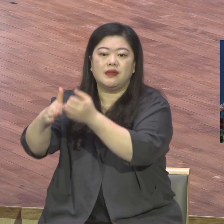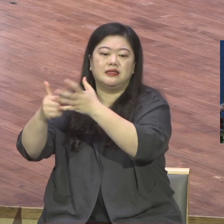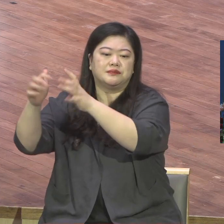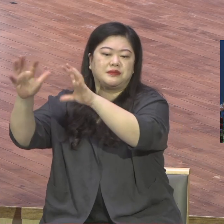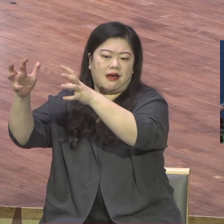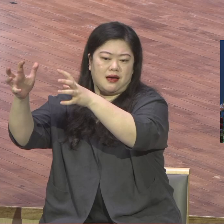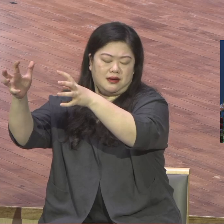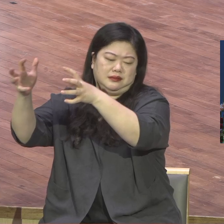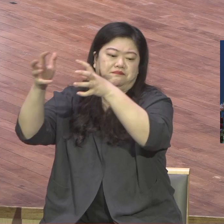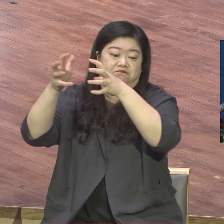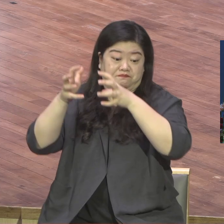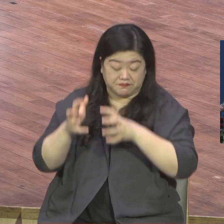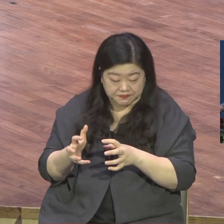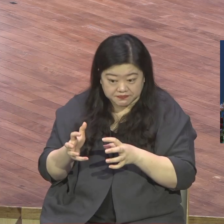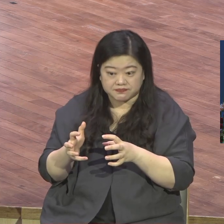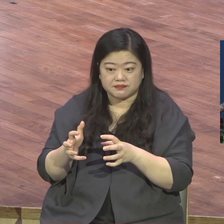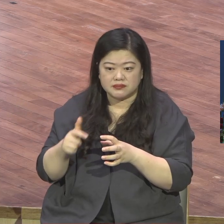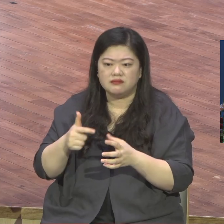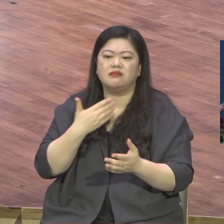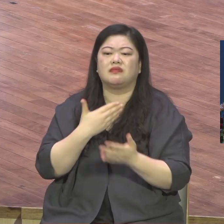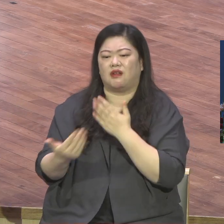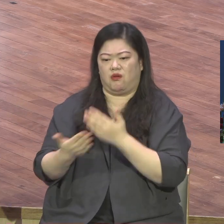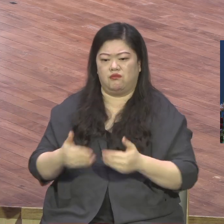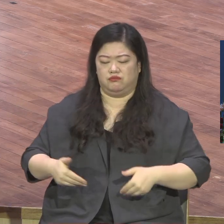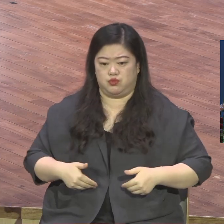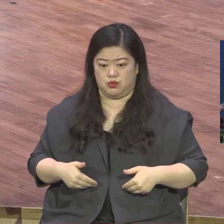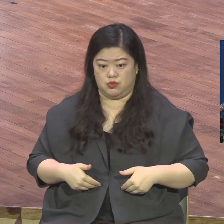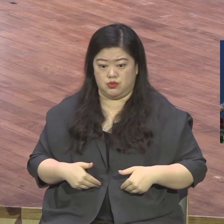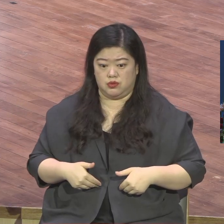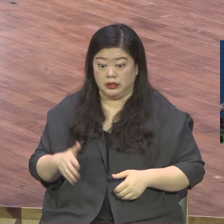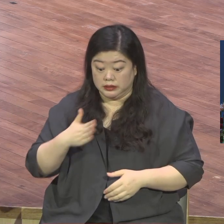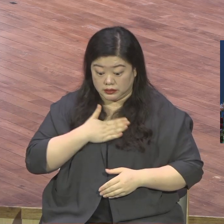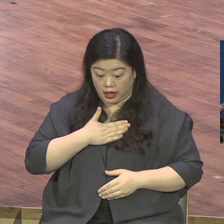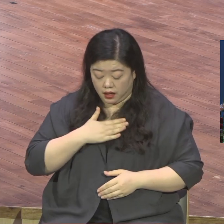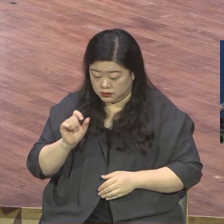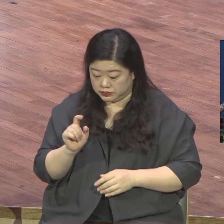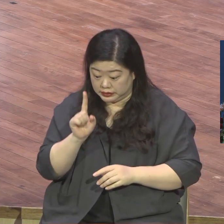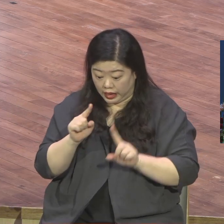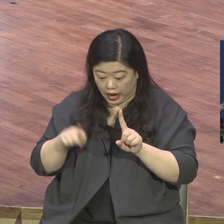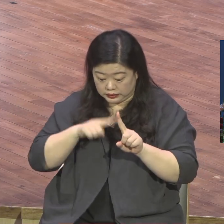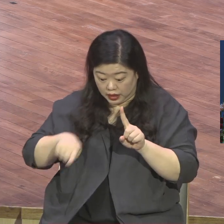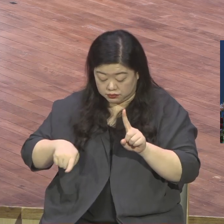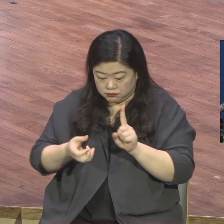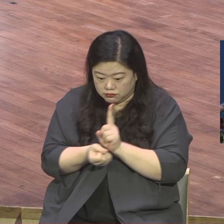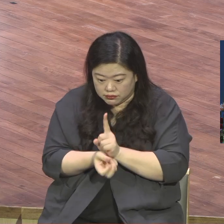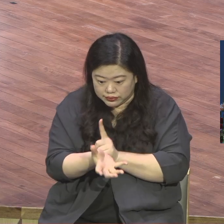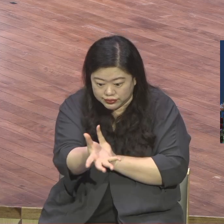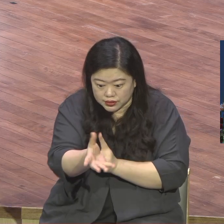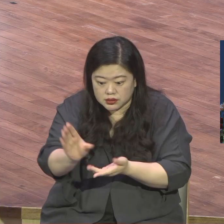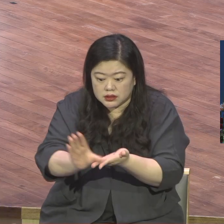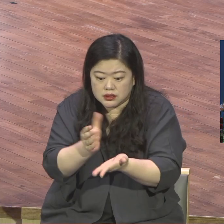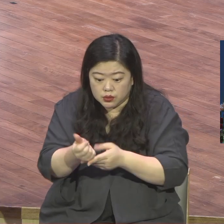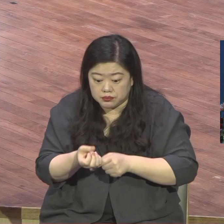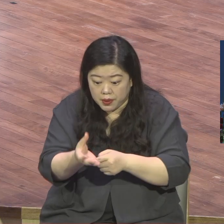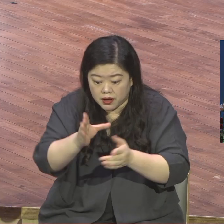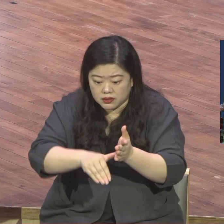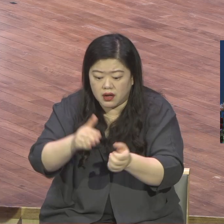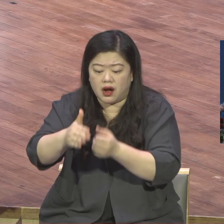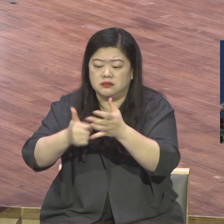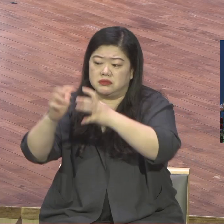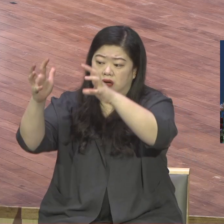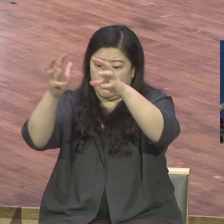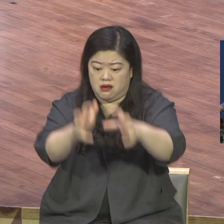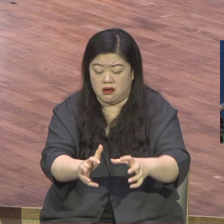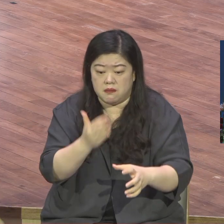임하는 증거, 나를 통해서 생명이 살아나는 그러한 역사가 일어날 때 하나님 나라가 임한다.